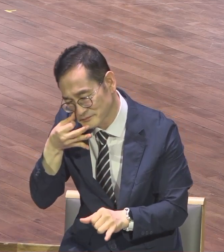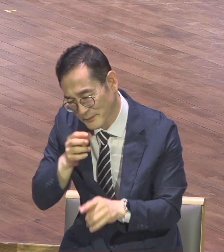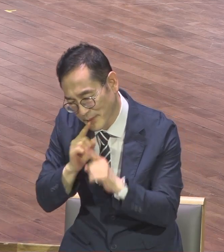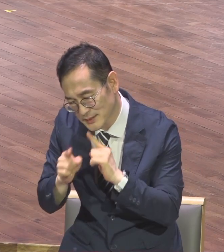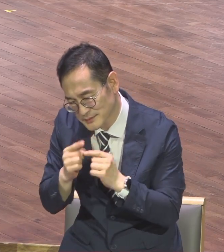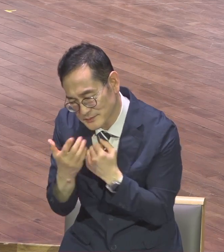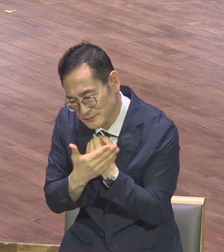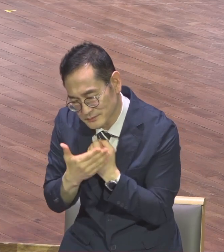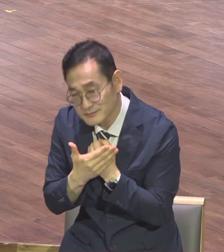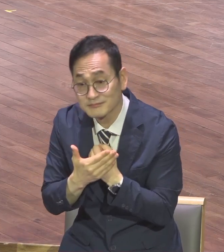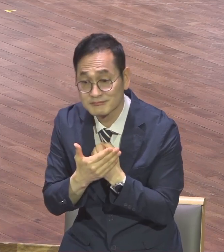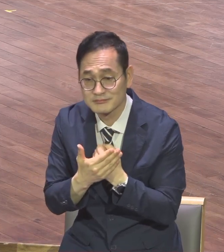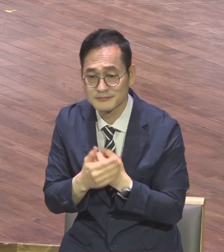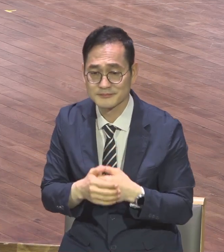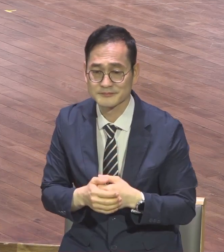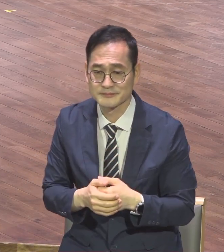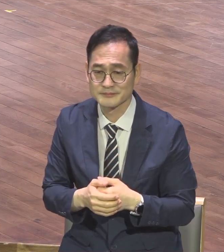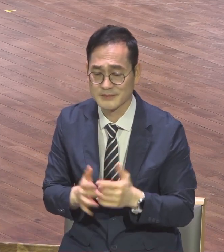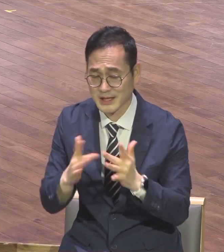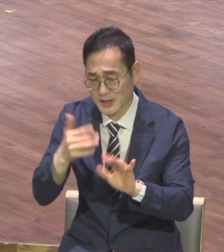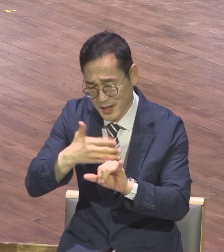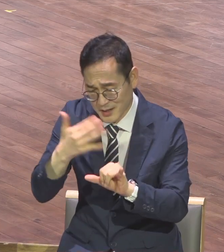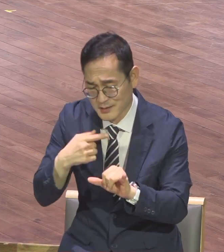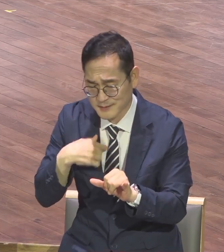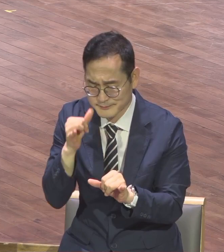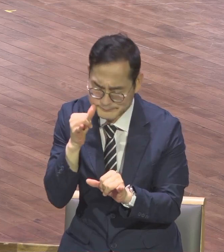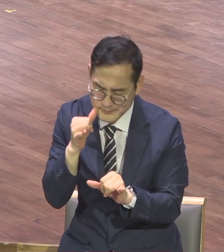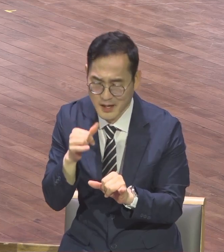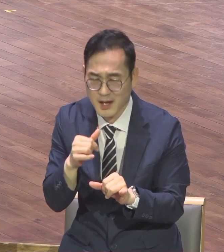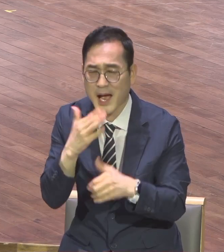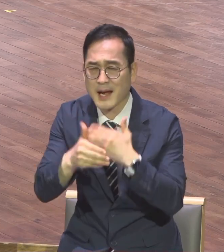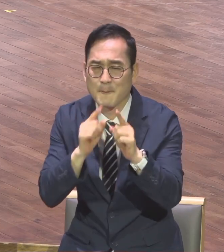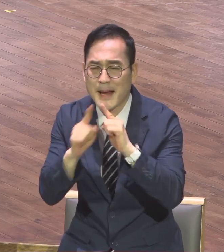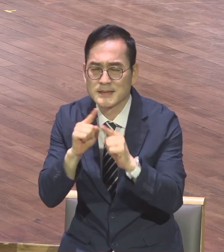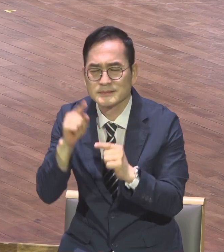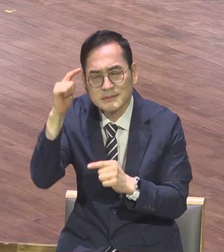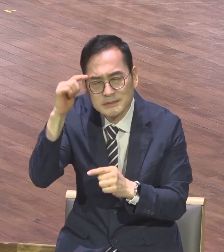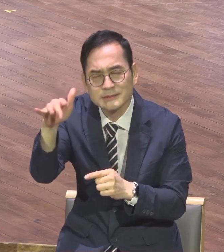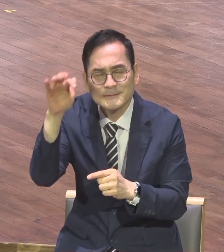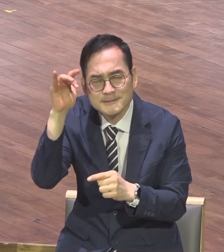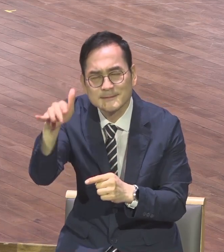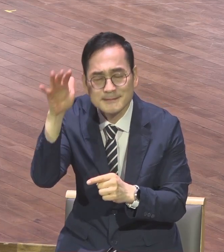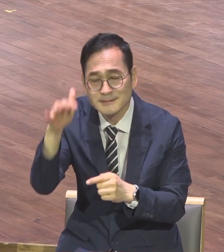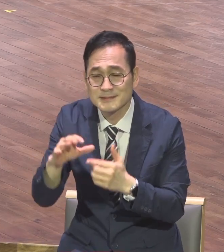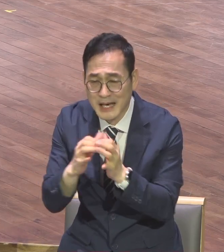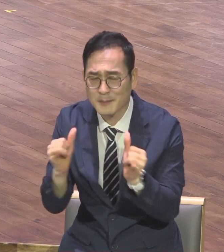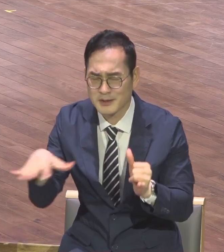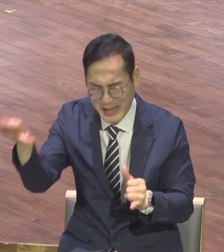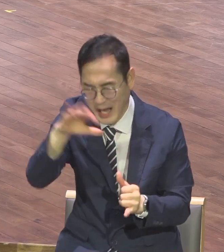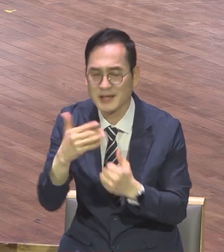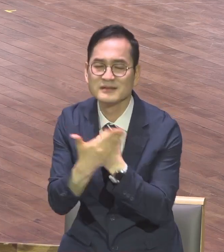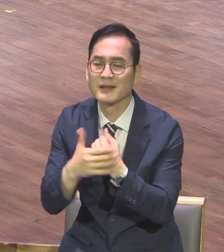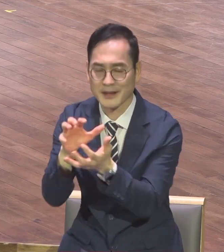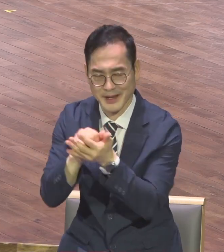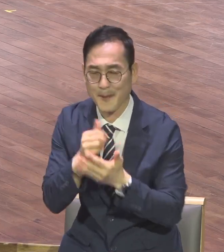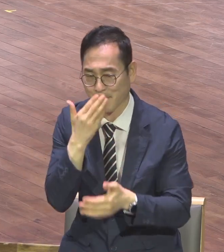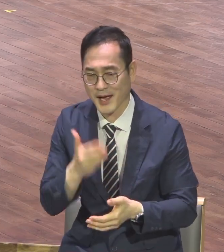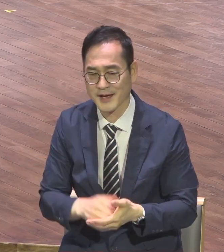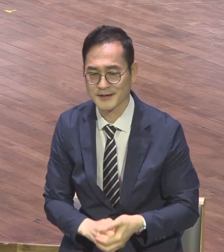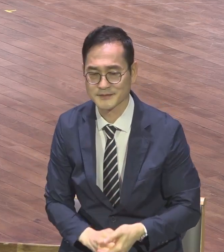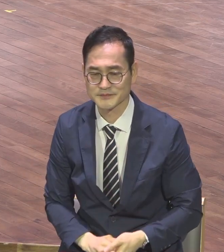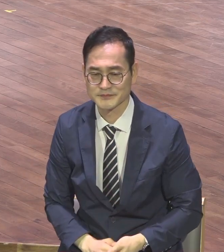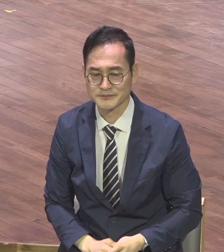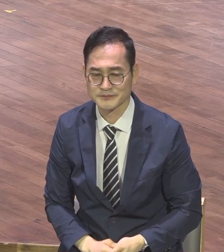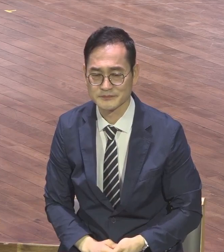듣겠다는 사람에게는 하나님 다 길을 열어주신다. 듣겠다 안 듣겠다가 문제지. 듣느냐 안 듣느냐,